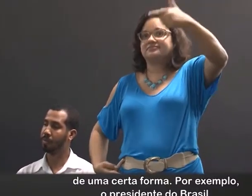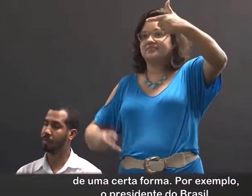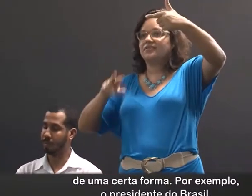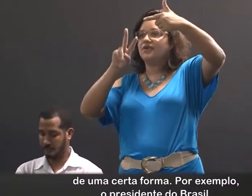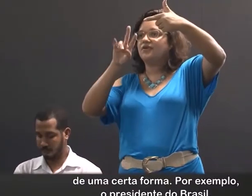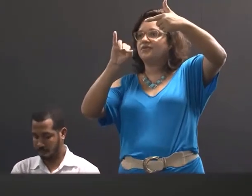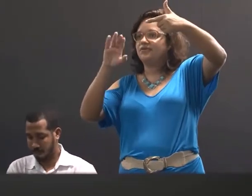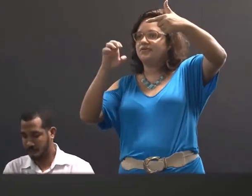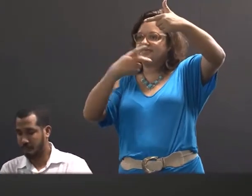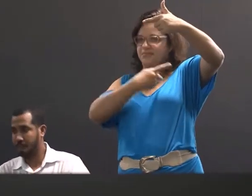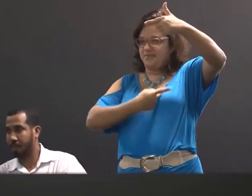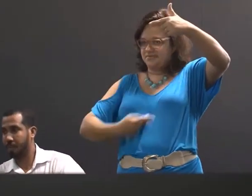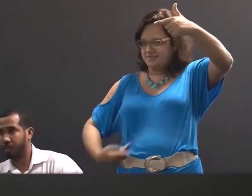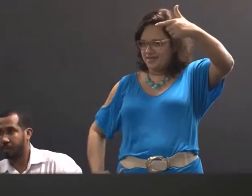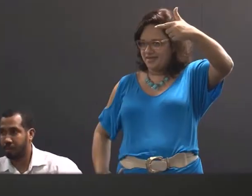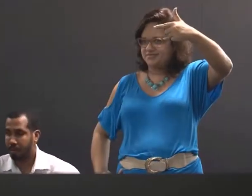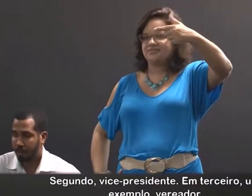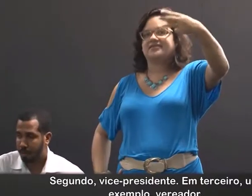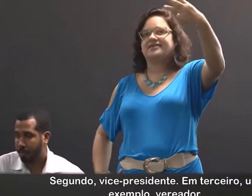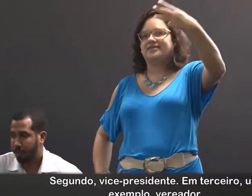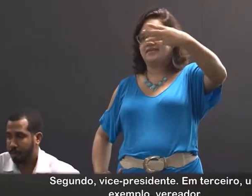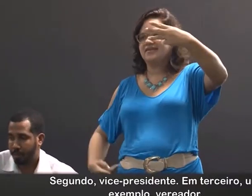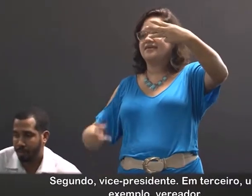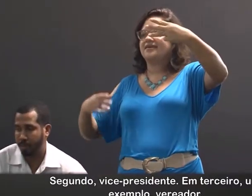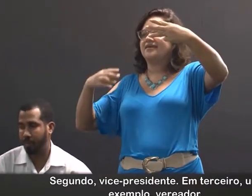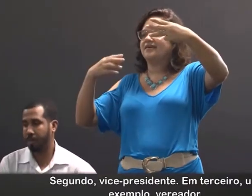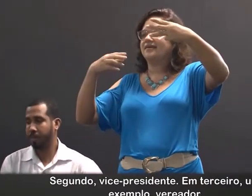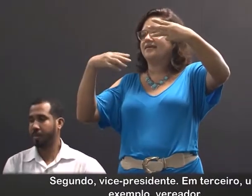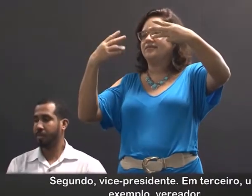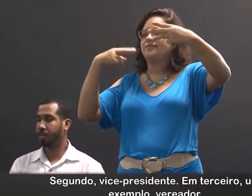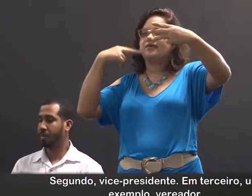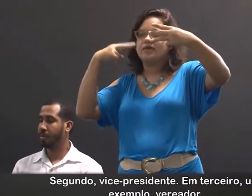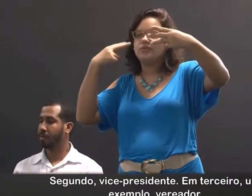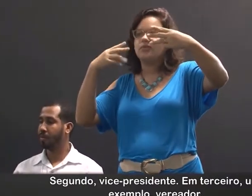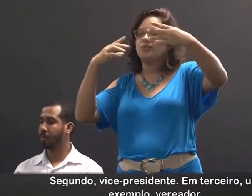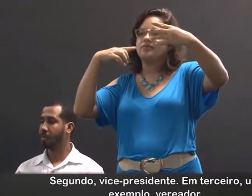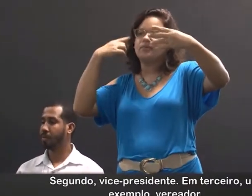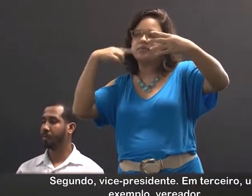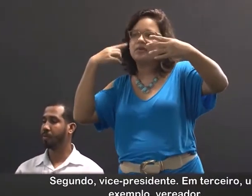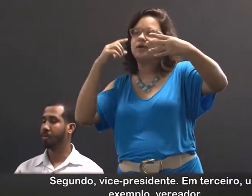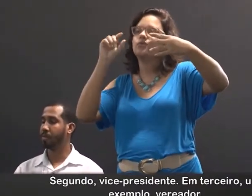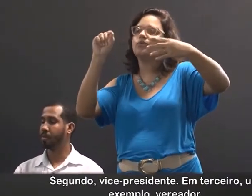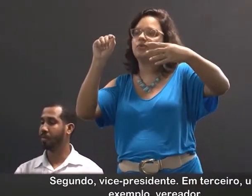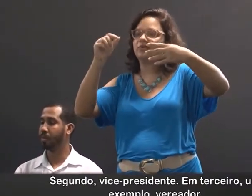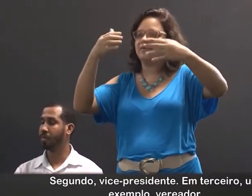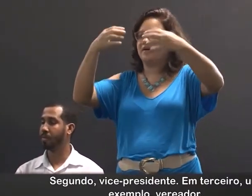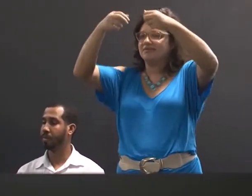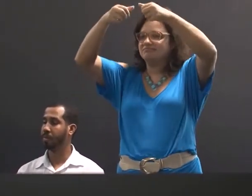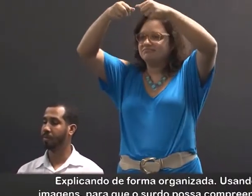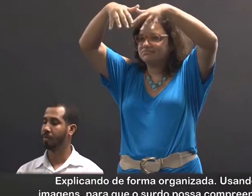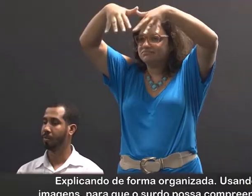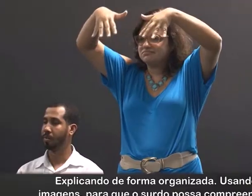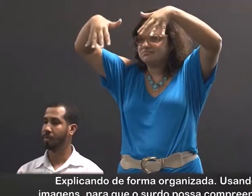Brasil. O segundo, o vice-presidente. Em terceiro, por exemplo, o vereador. Explicando